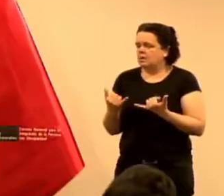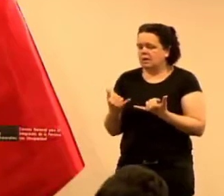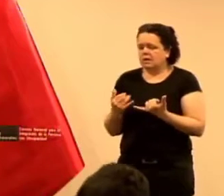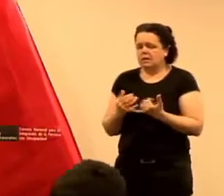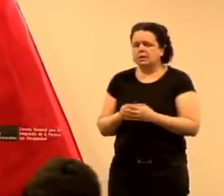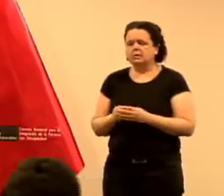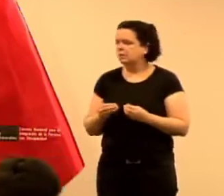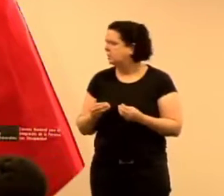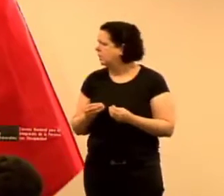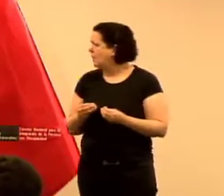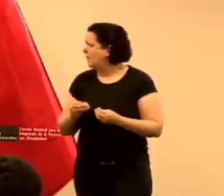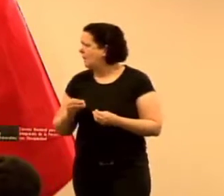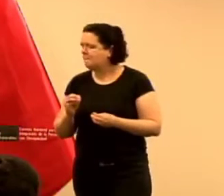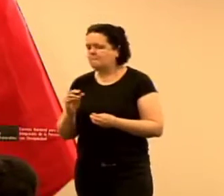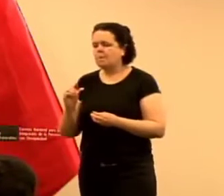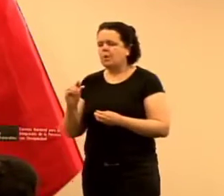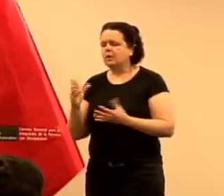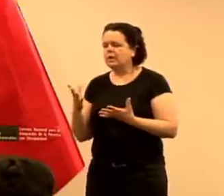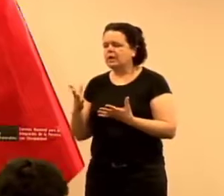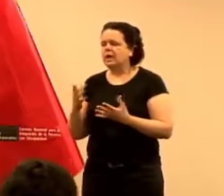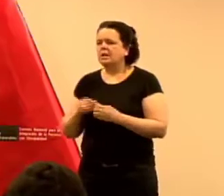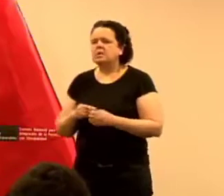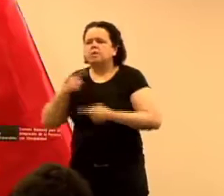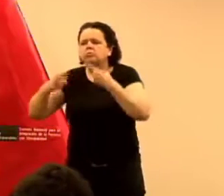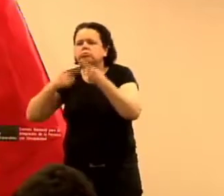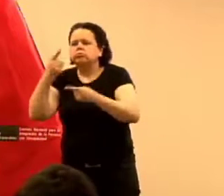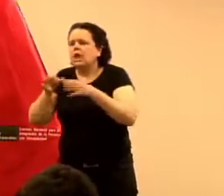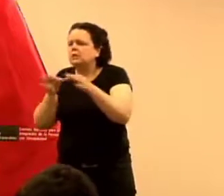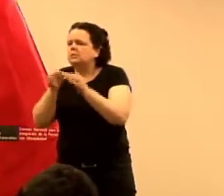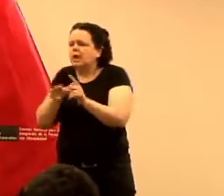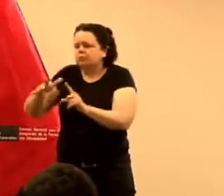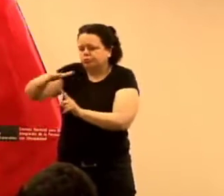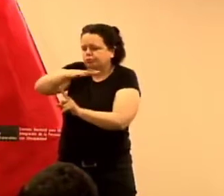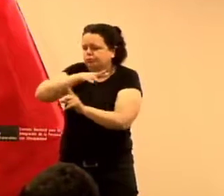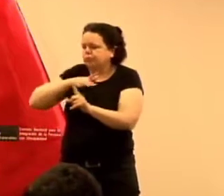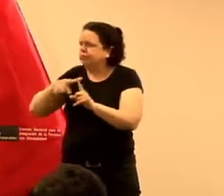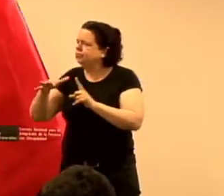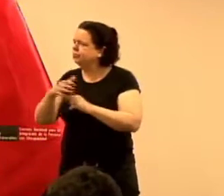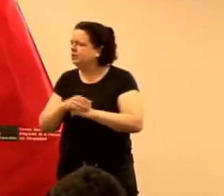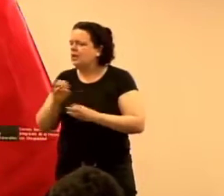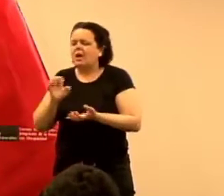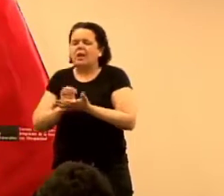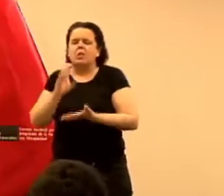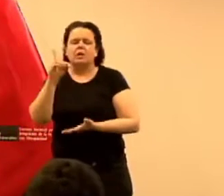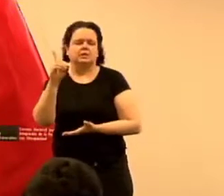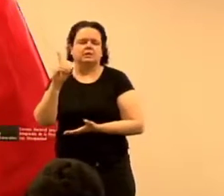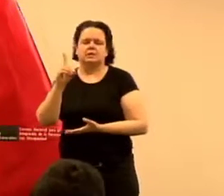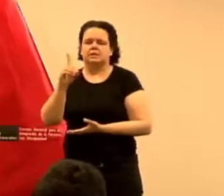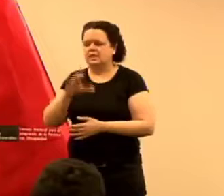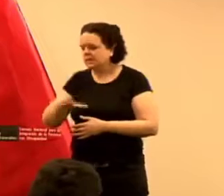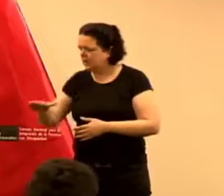con un poco de contextualización, un panorama general sobre la educación de los niños y niñas